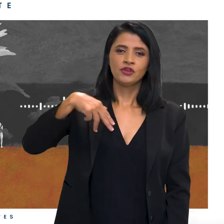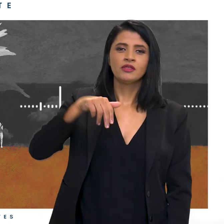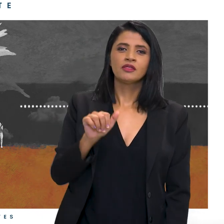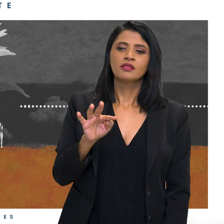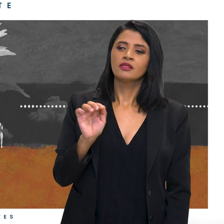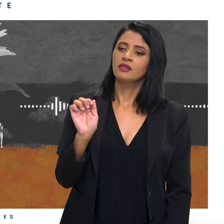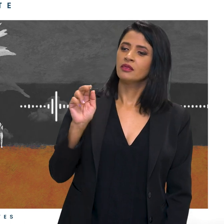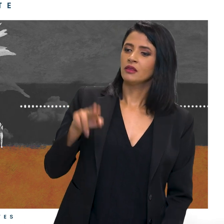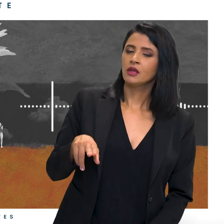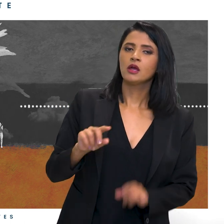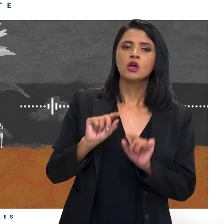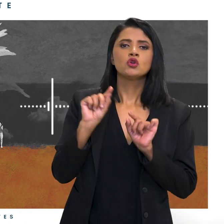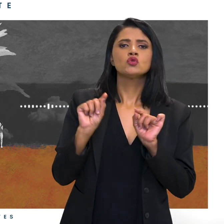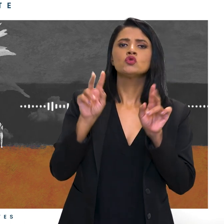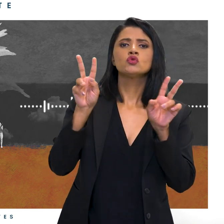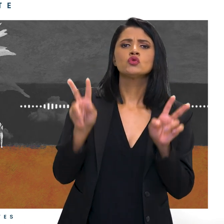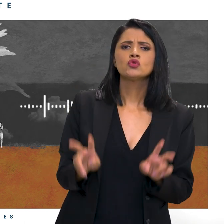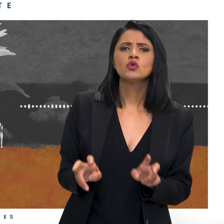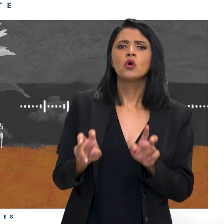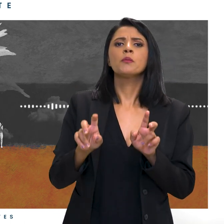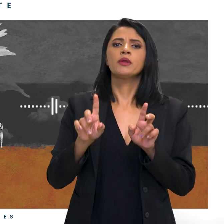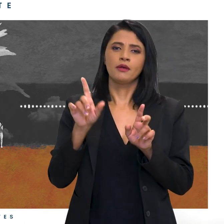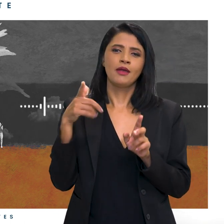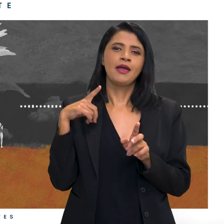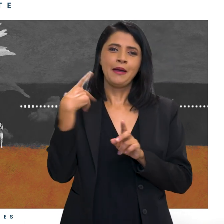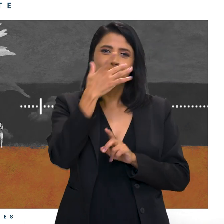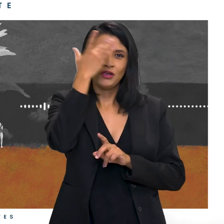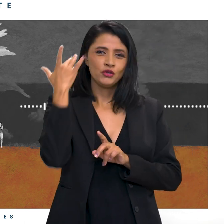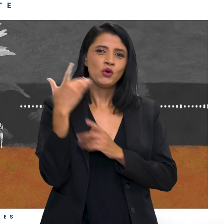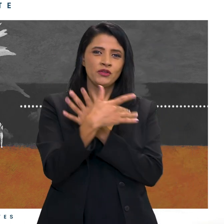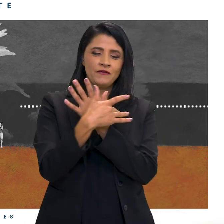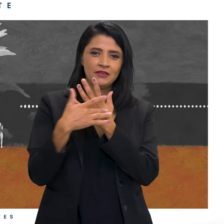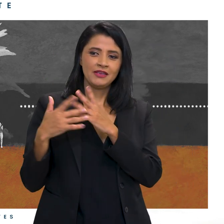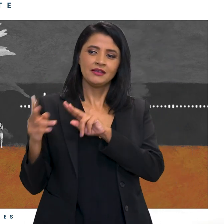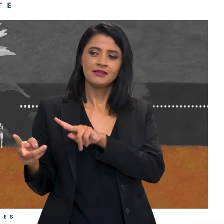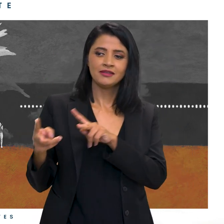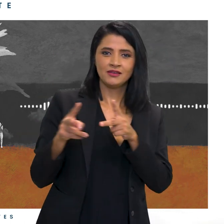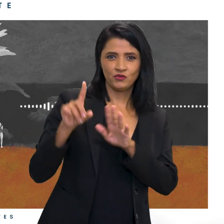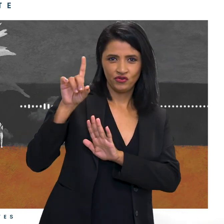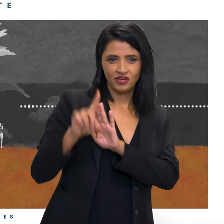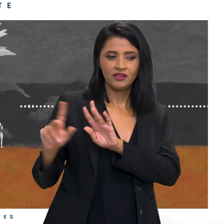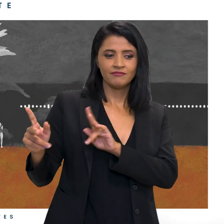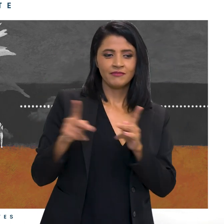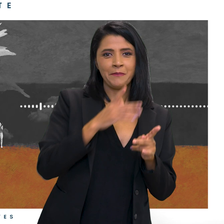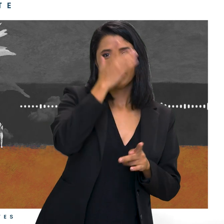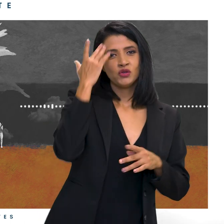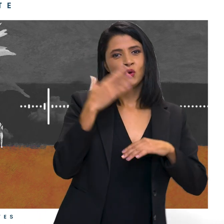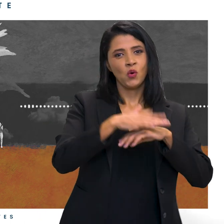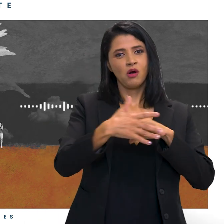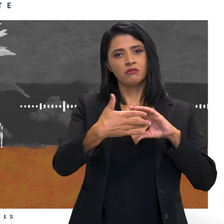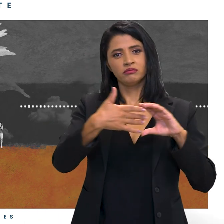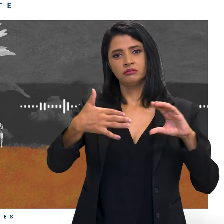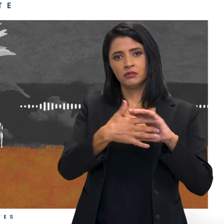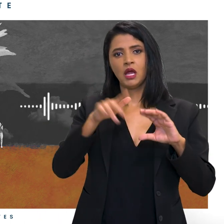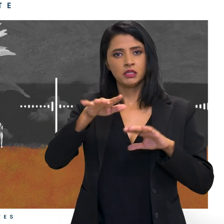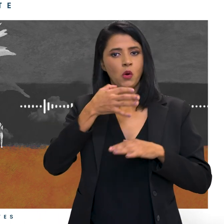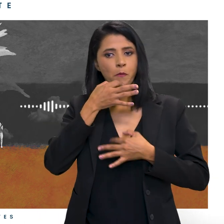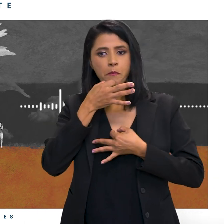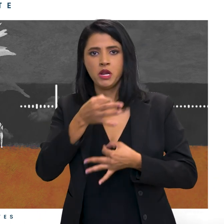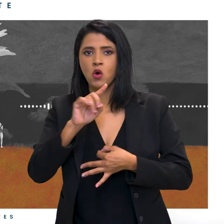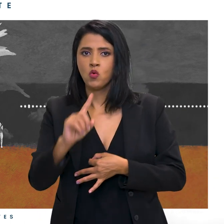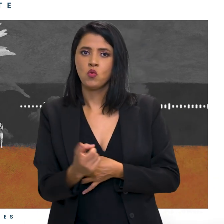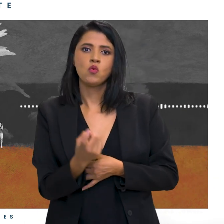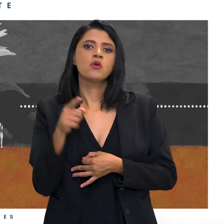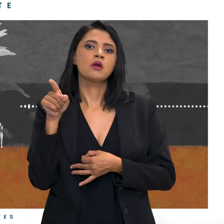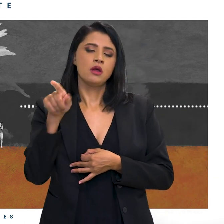Natan Mansores, sobre a extensão dos direitos das pessoas com deficiência para quem tem doença rara. Apesar de ressaltar que essa não é